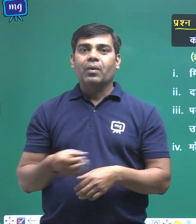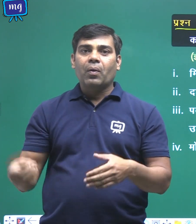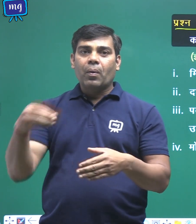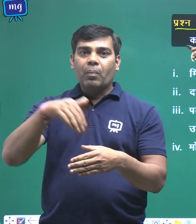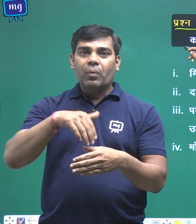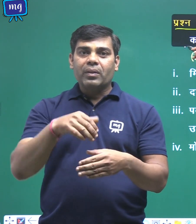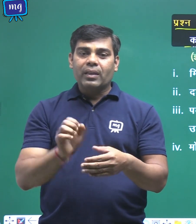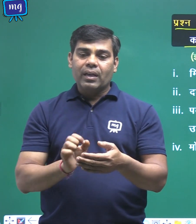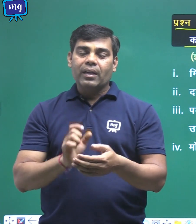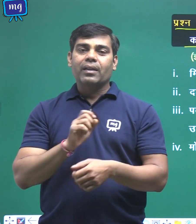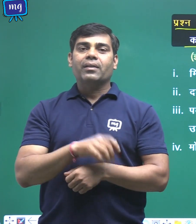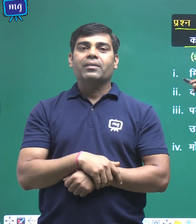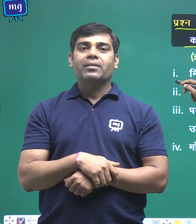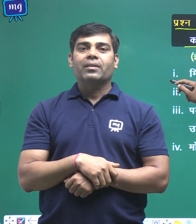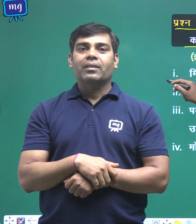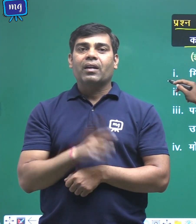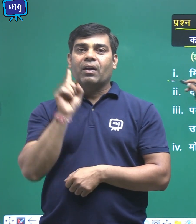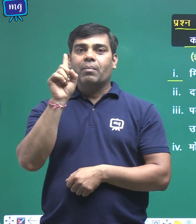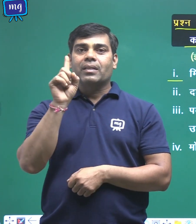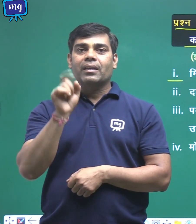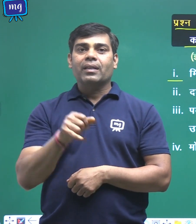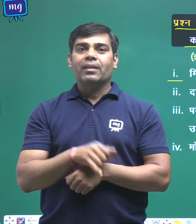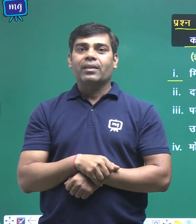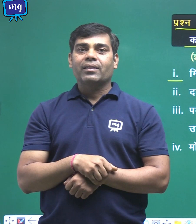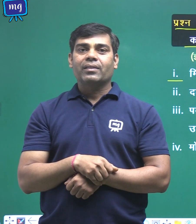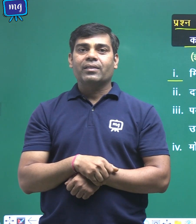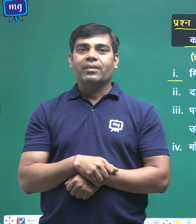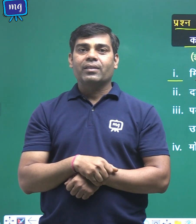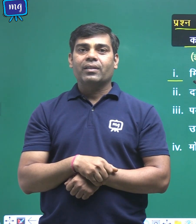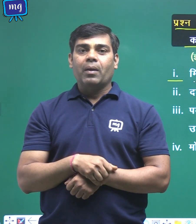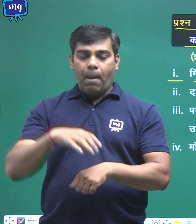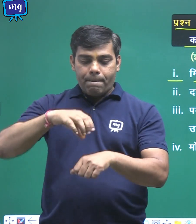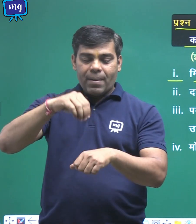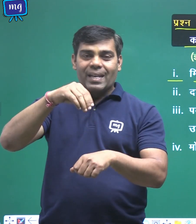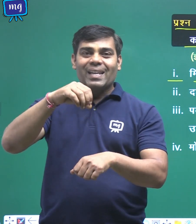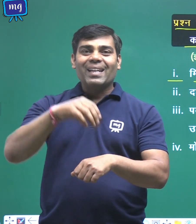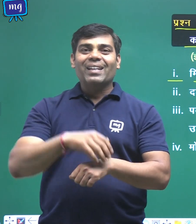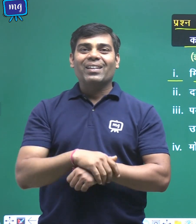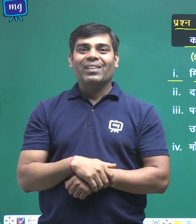पूर्ति करें। पहला है मिट्टी,